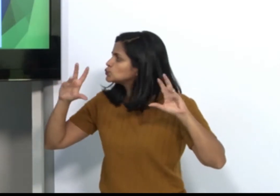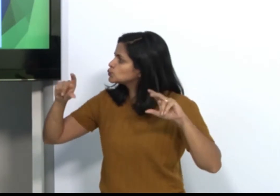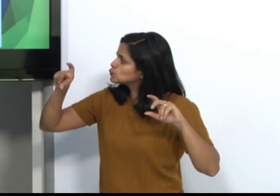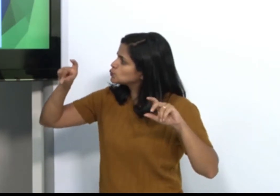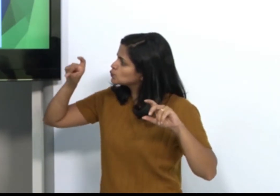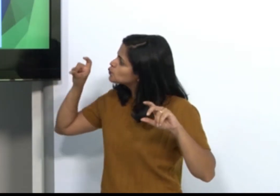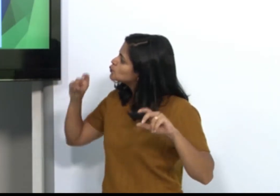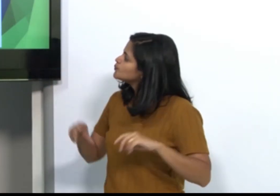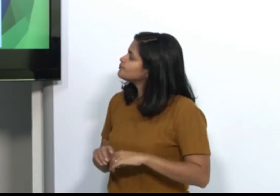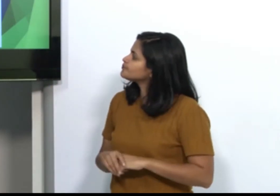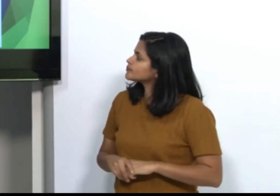Sempre letras maiúsculas.